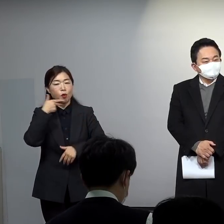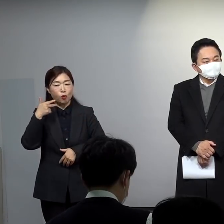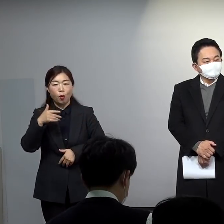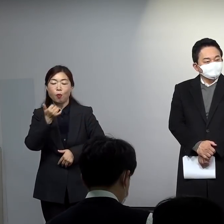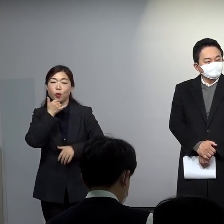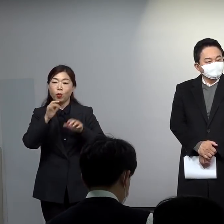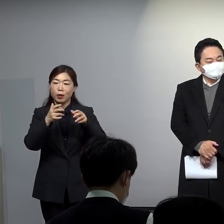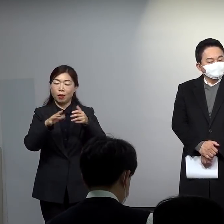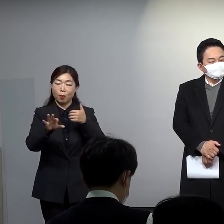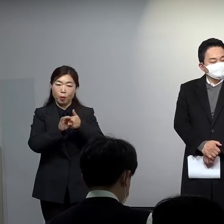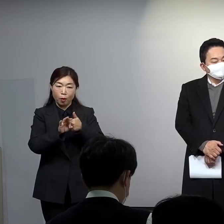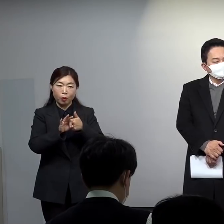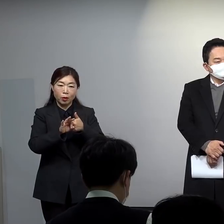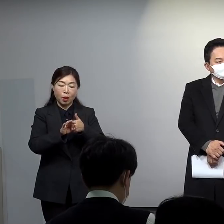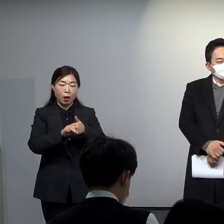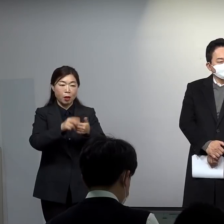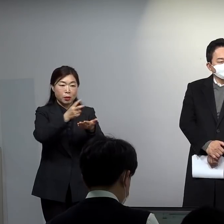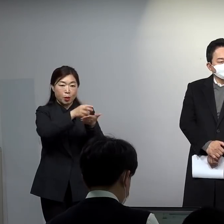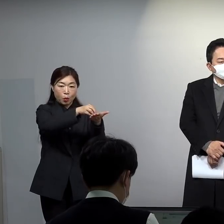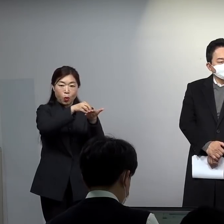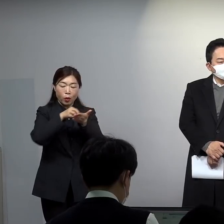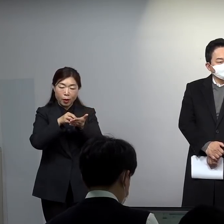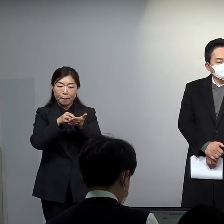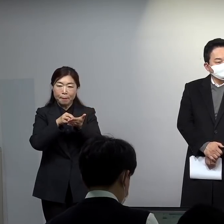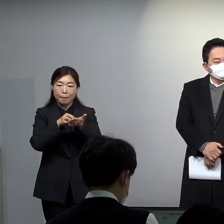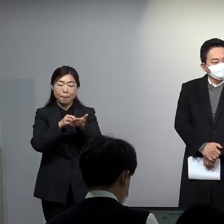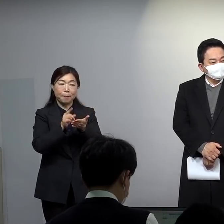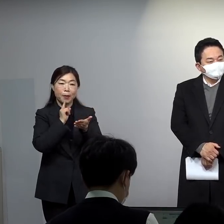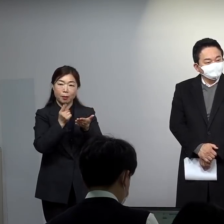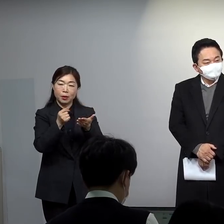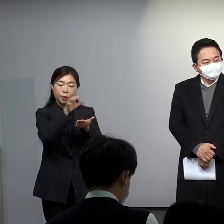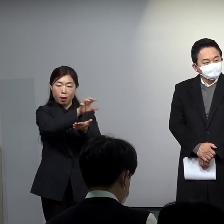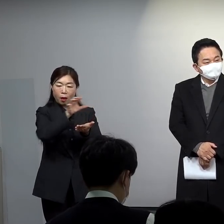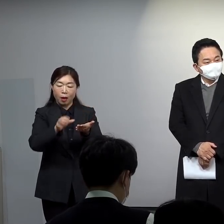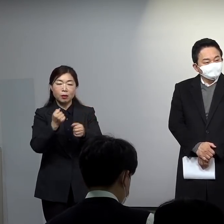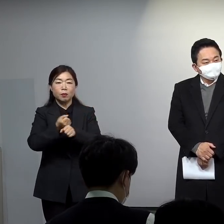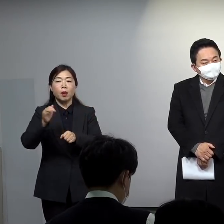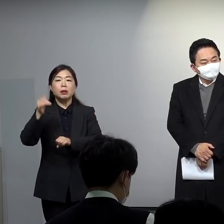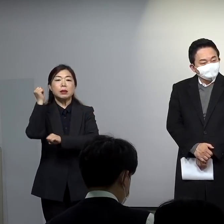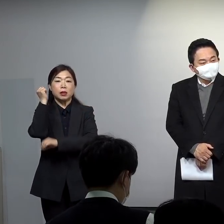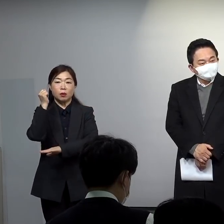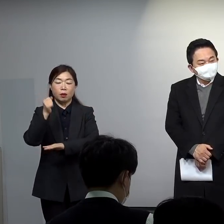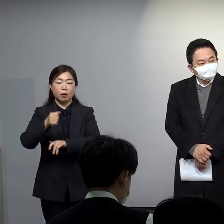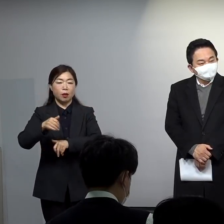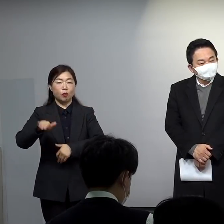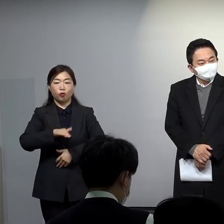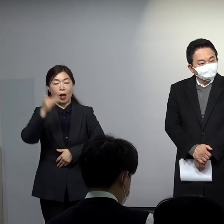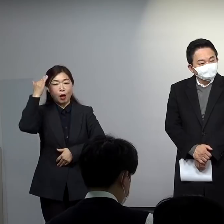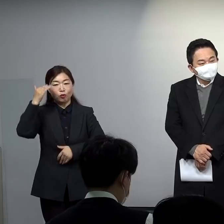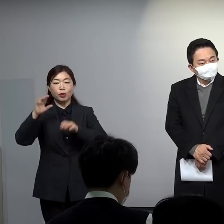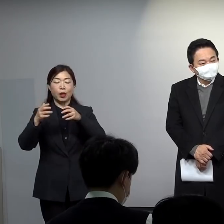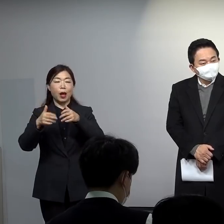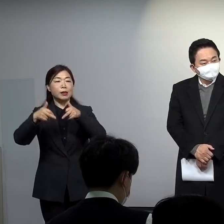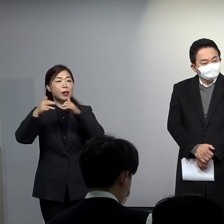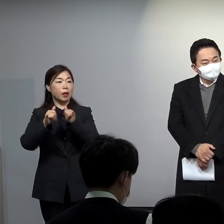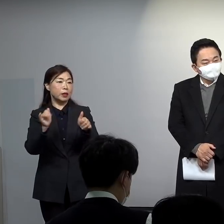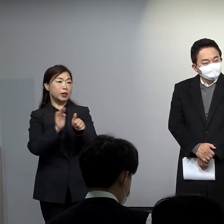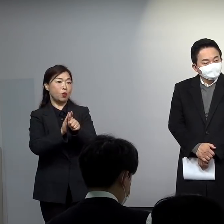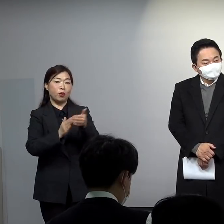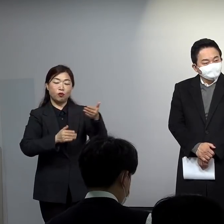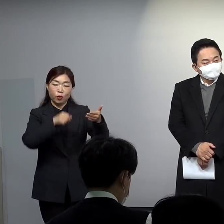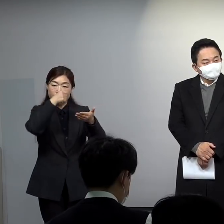등 선진국에서 도입한 정책이라고 하셨는데 기존 우리나라 장애인에 지원했던